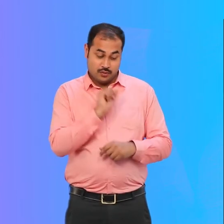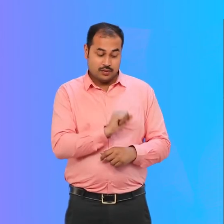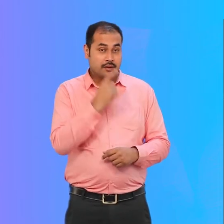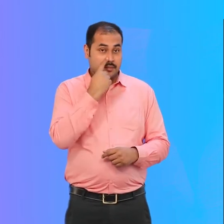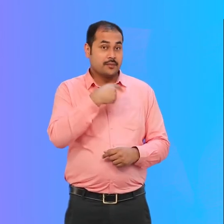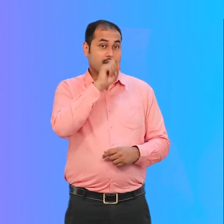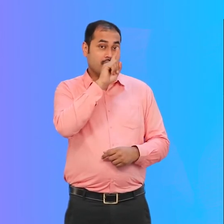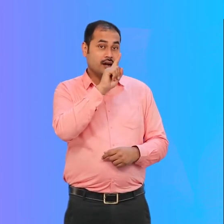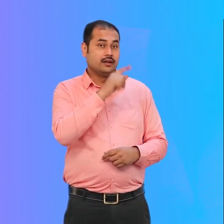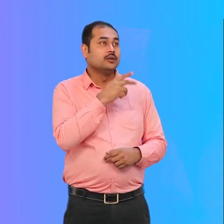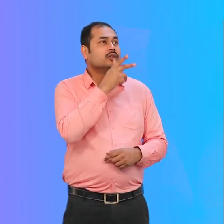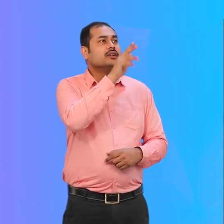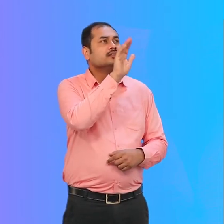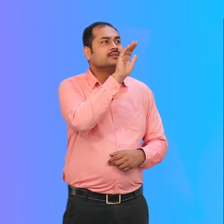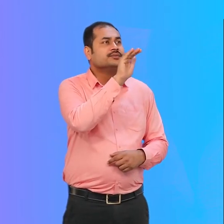है